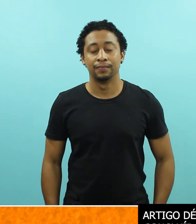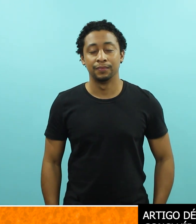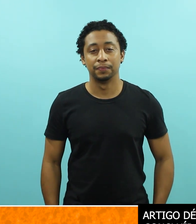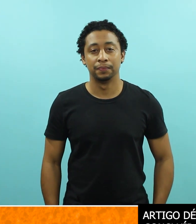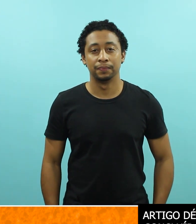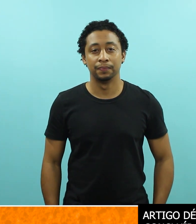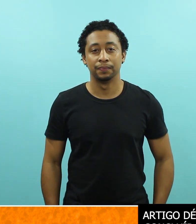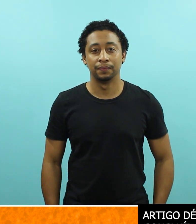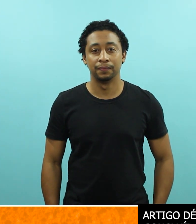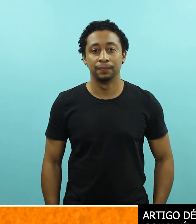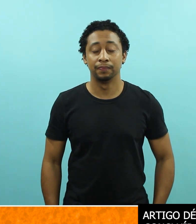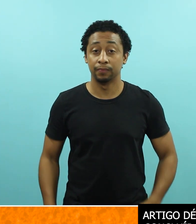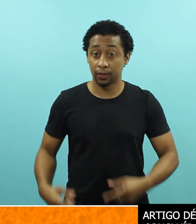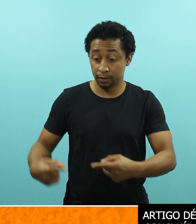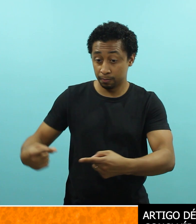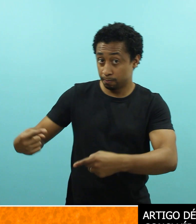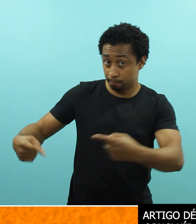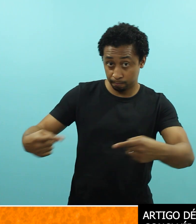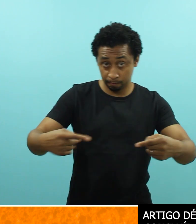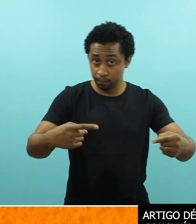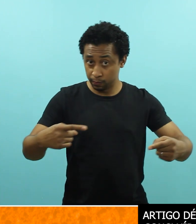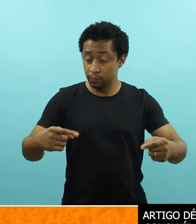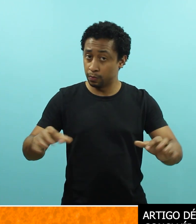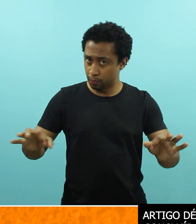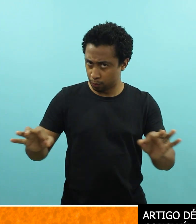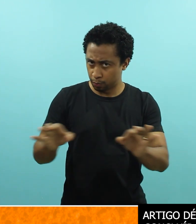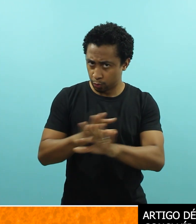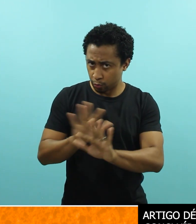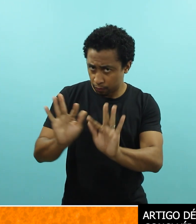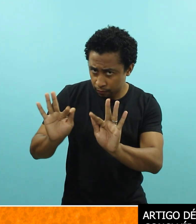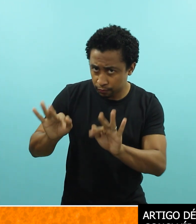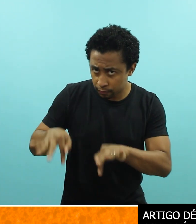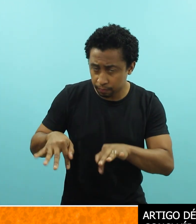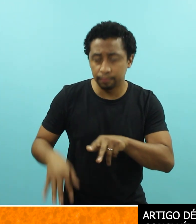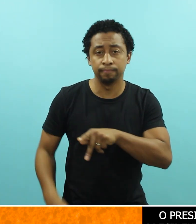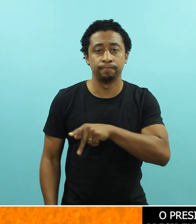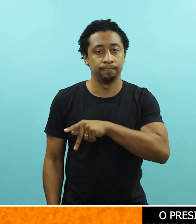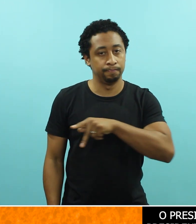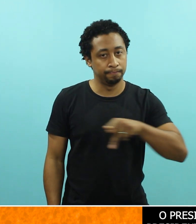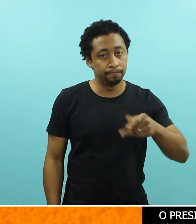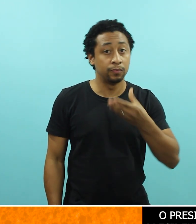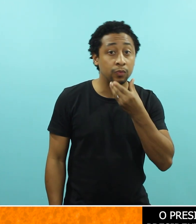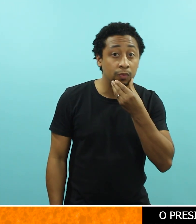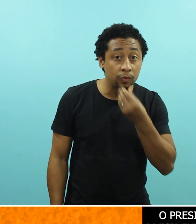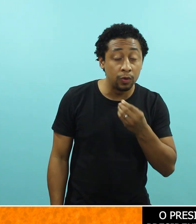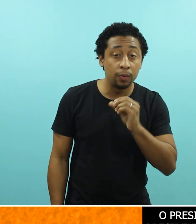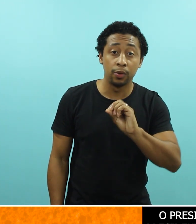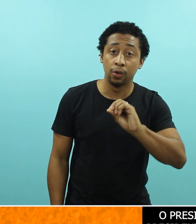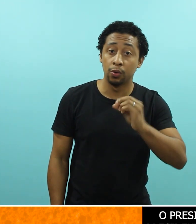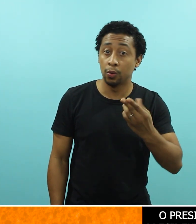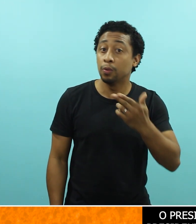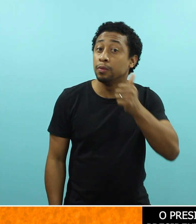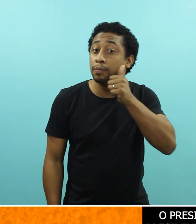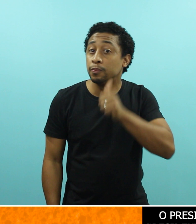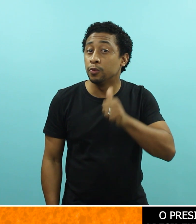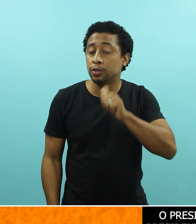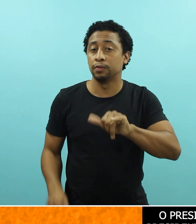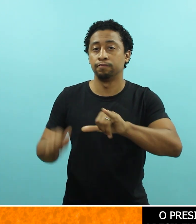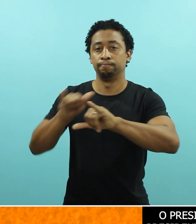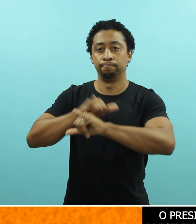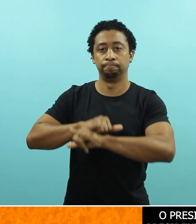Artigo 14º. Concluída a discussão, o presidente ou a